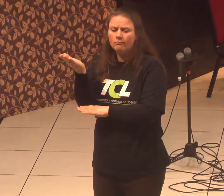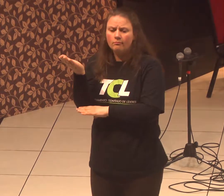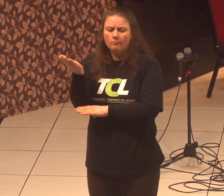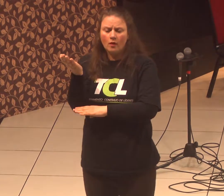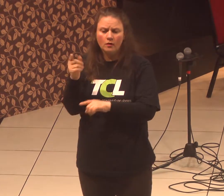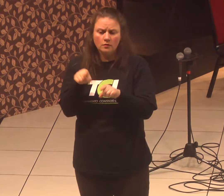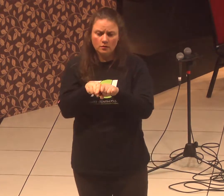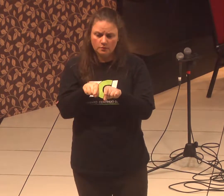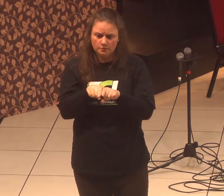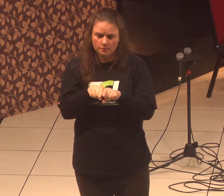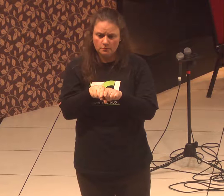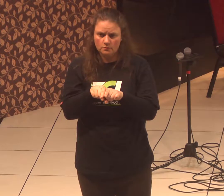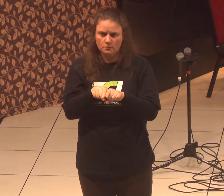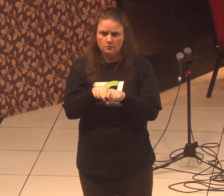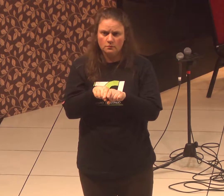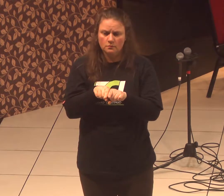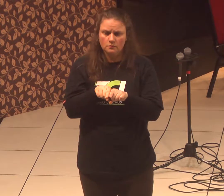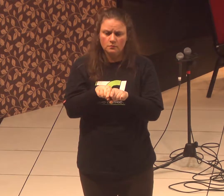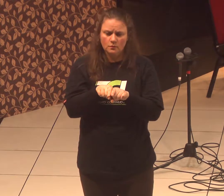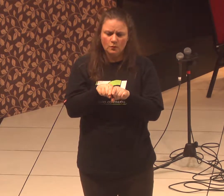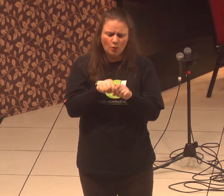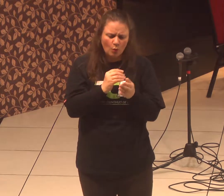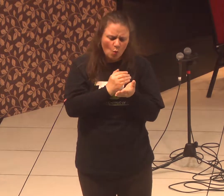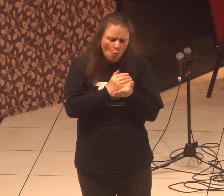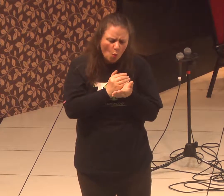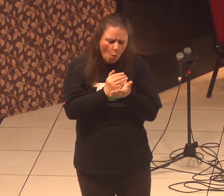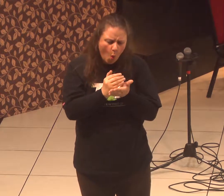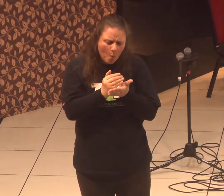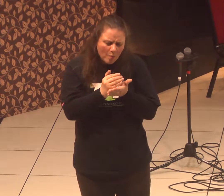ouviu, o início do que ele ouviu foi um não.